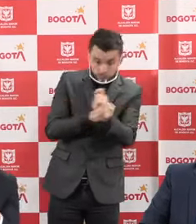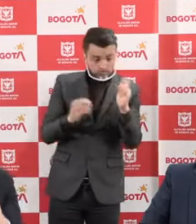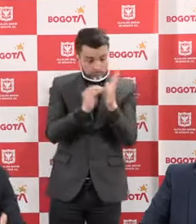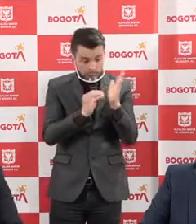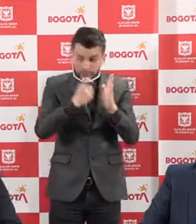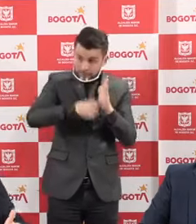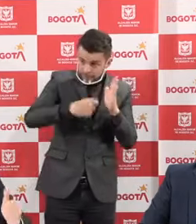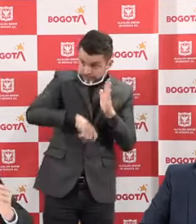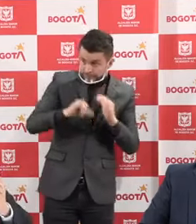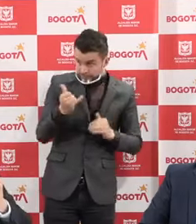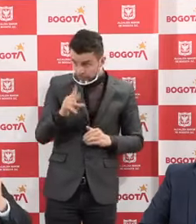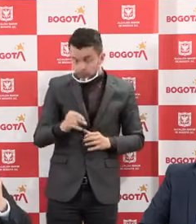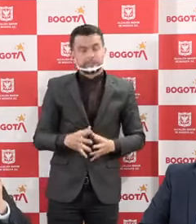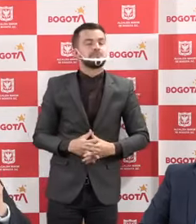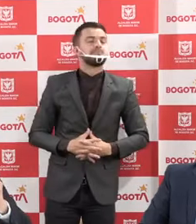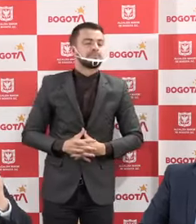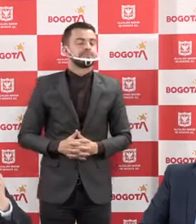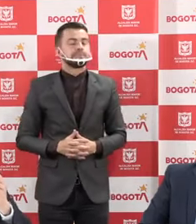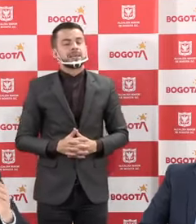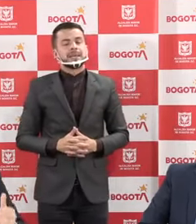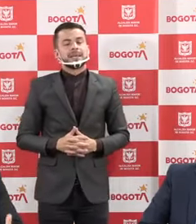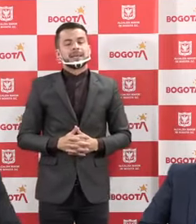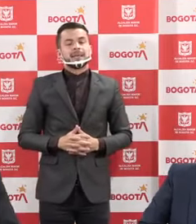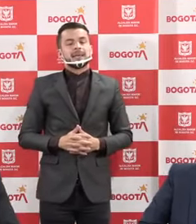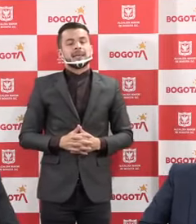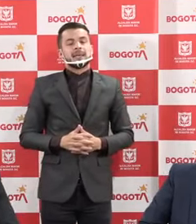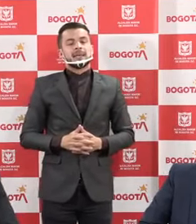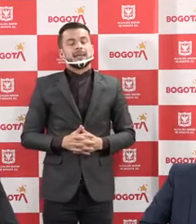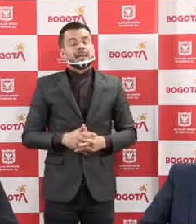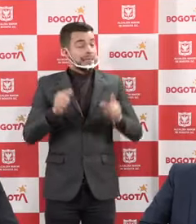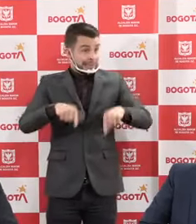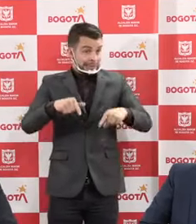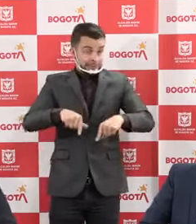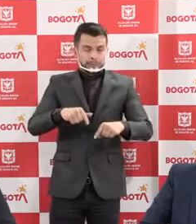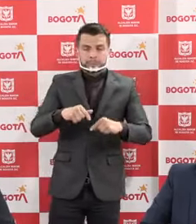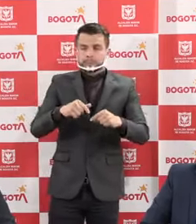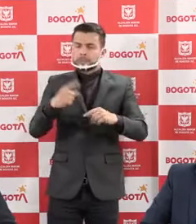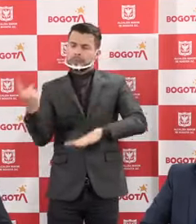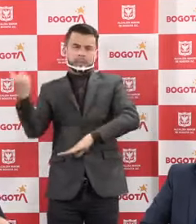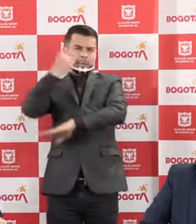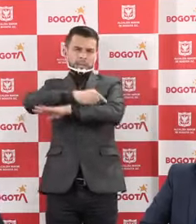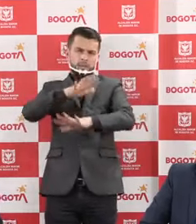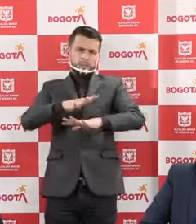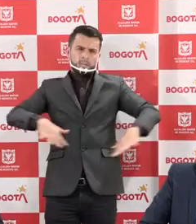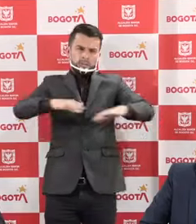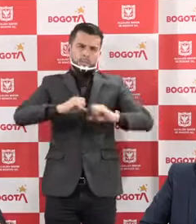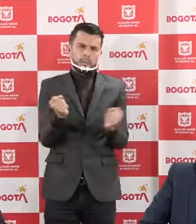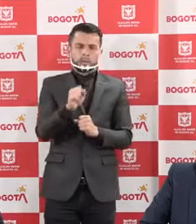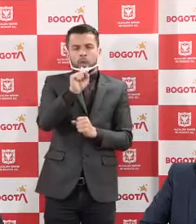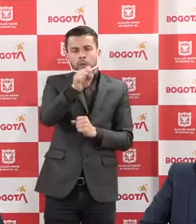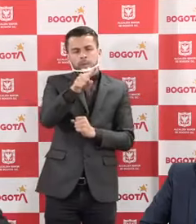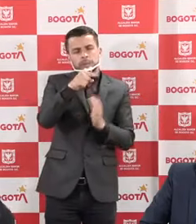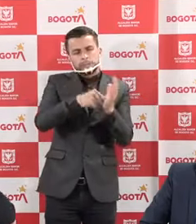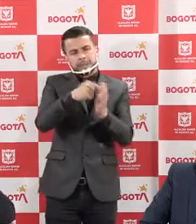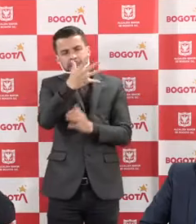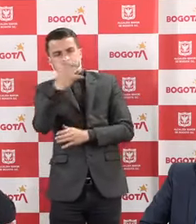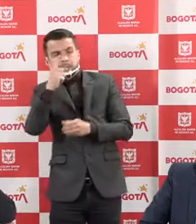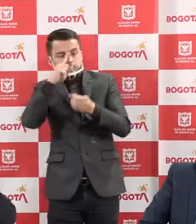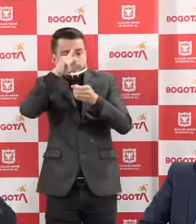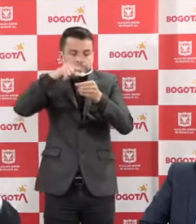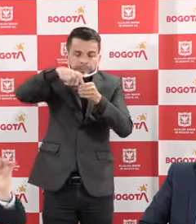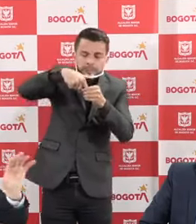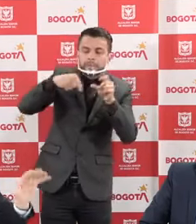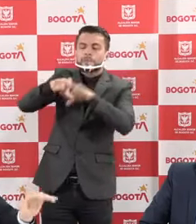decir día a día nosotros hacemos alrededor de unas 11.500 pruebas en las guías de bogotá día a día tenemos nuevos datos de